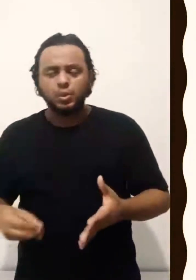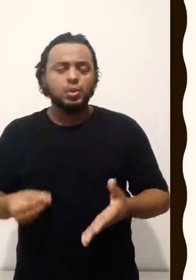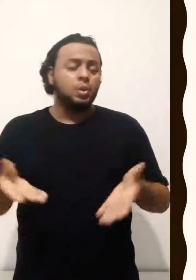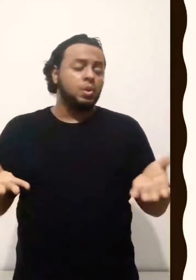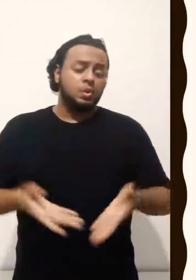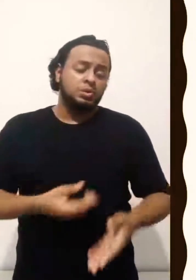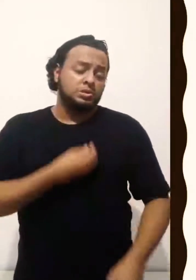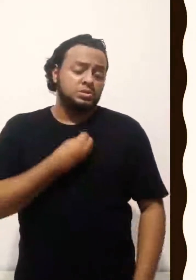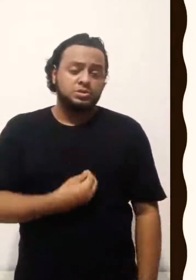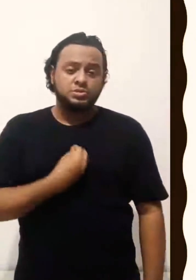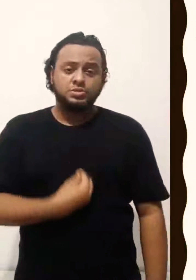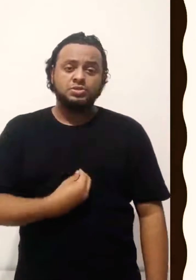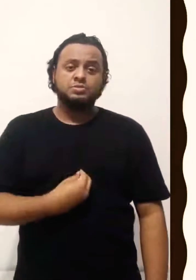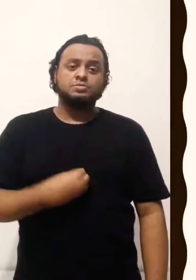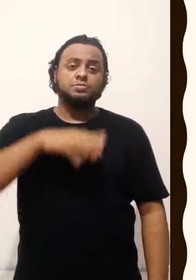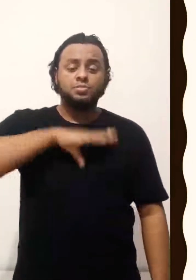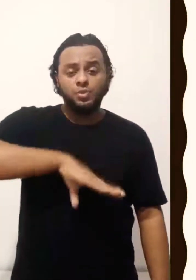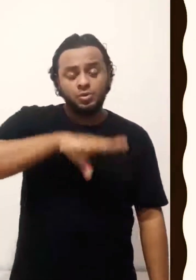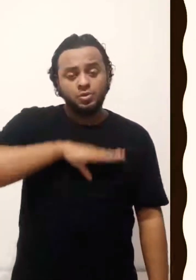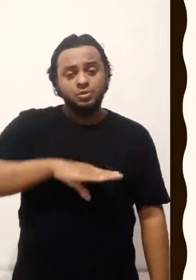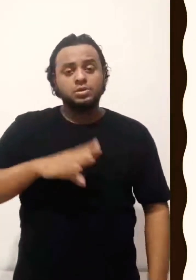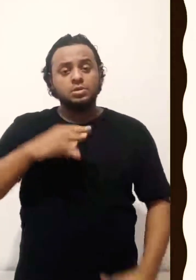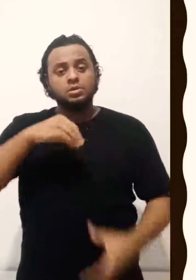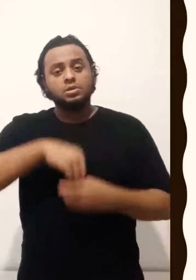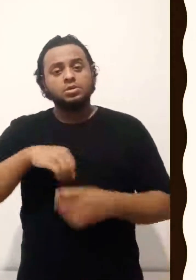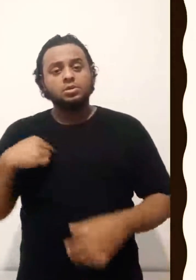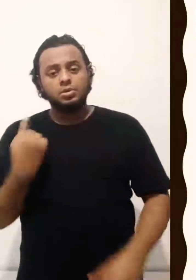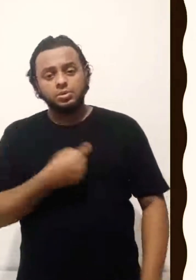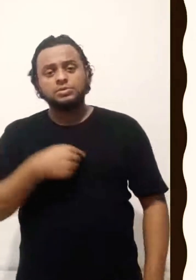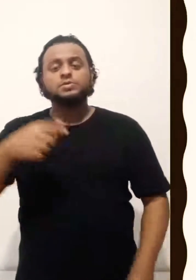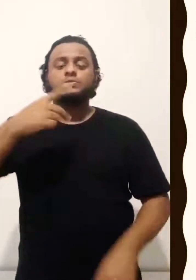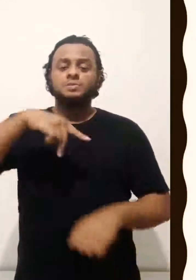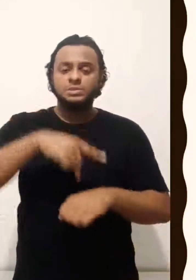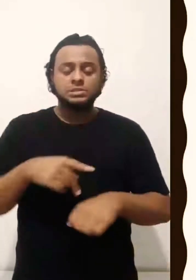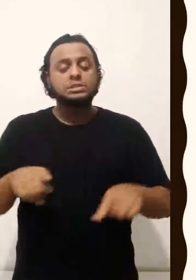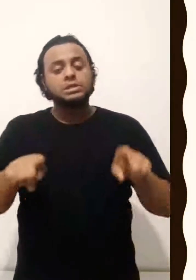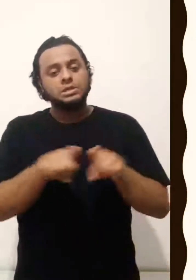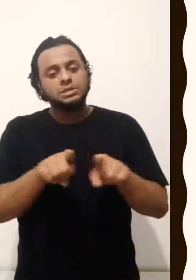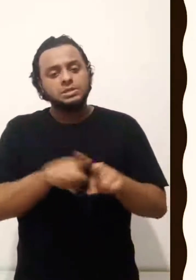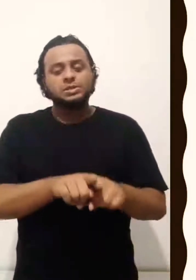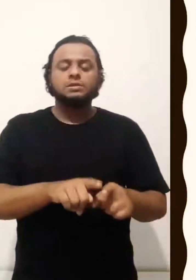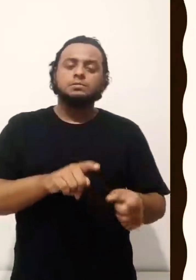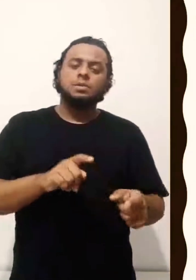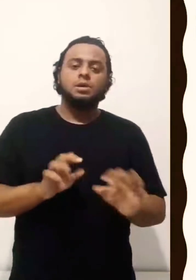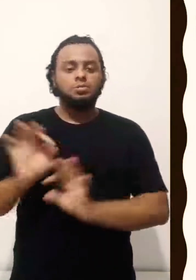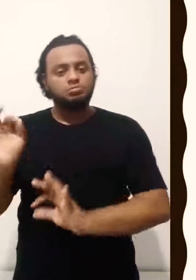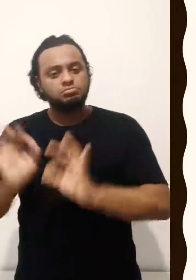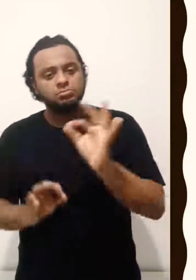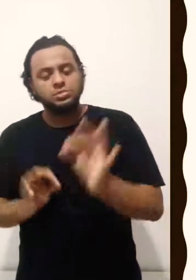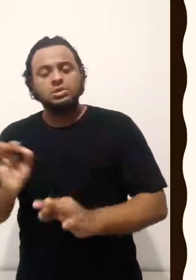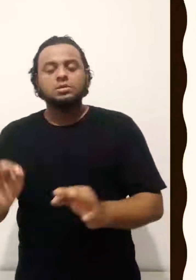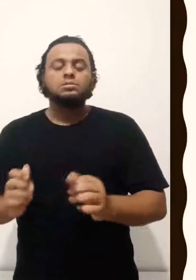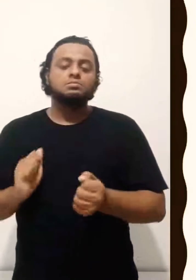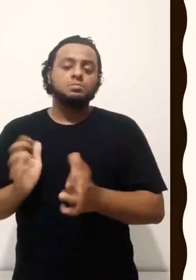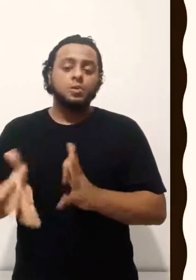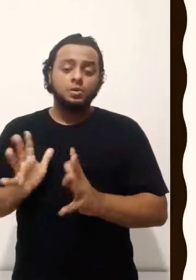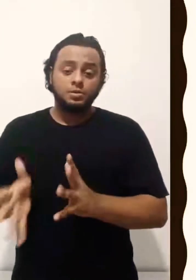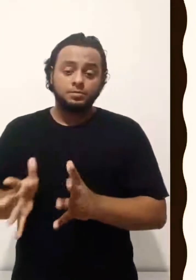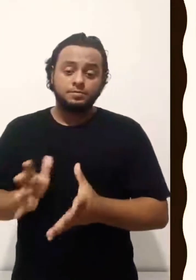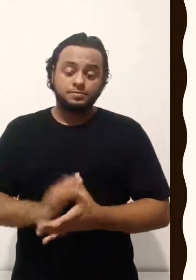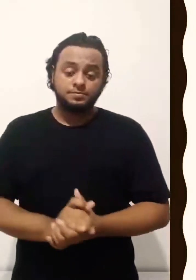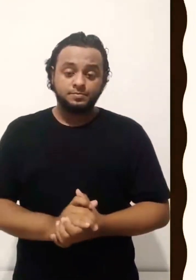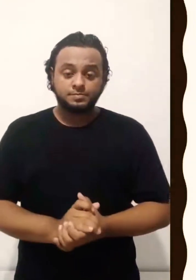que existe em português para o nosso país seria também feito, produzido em língua de